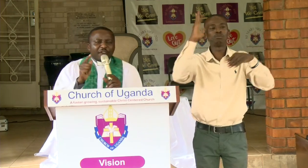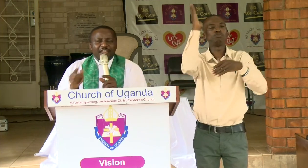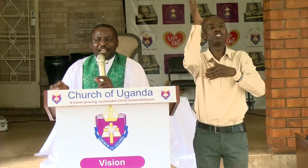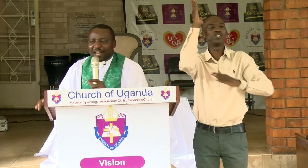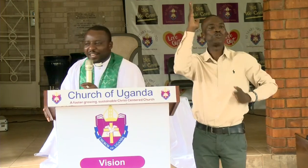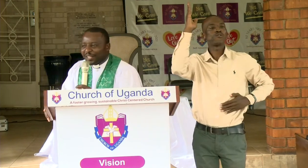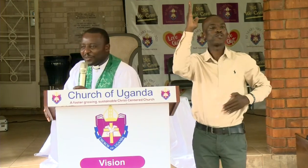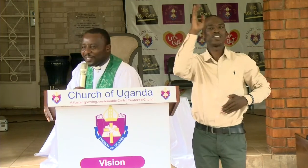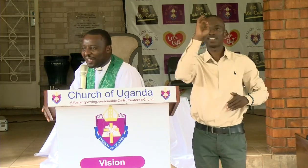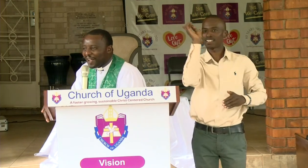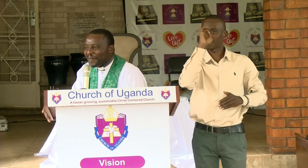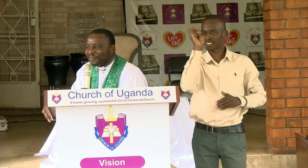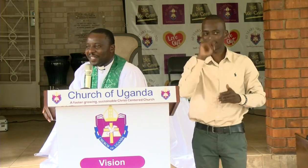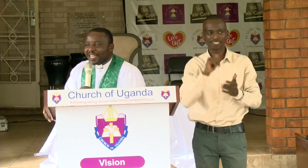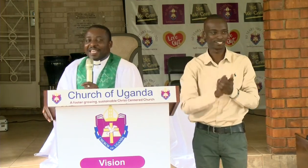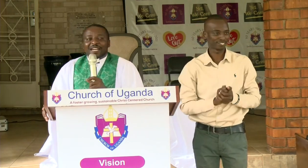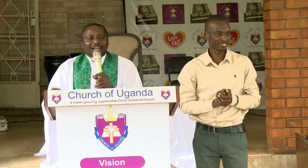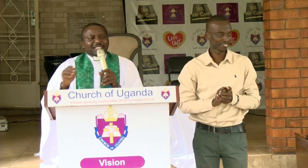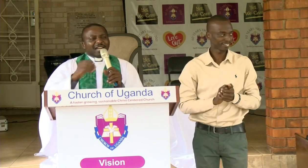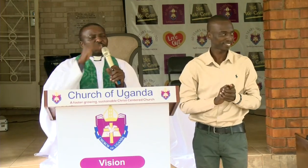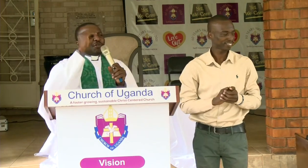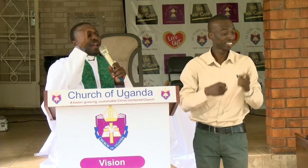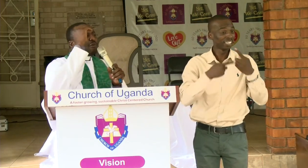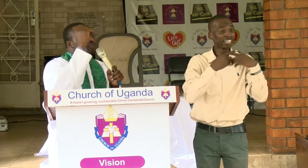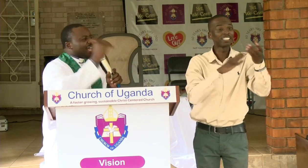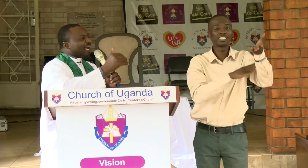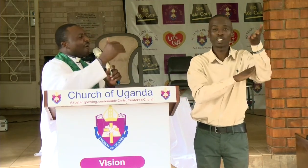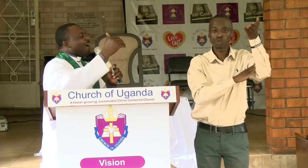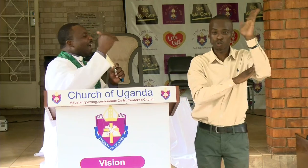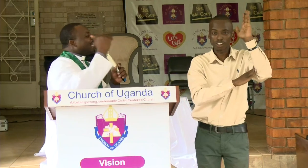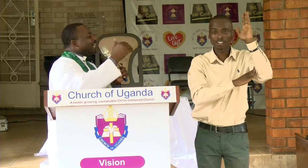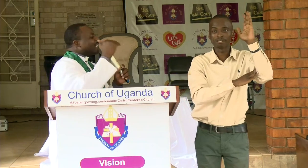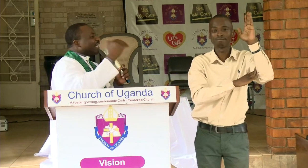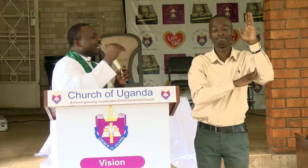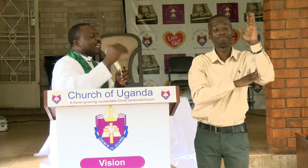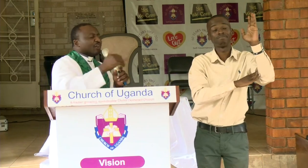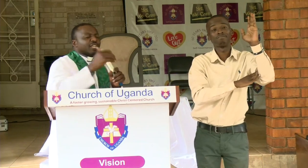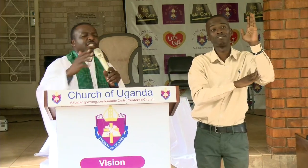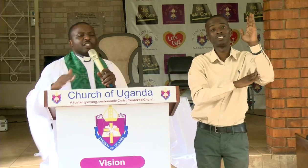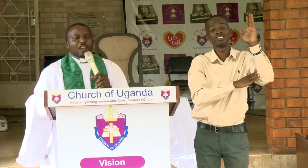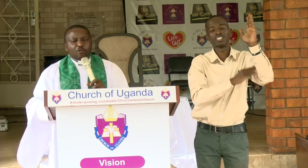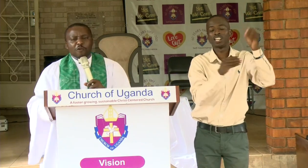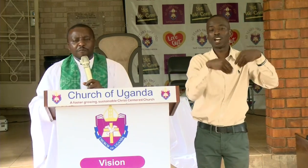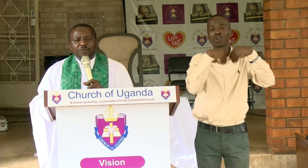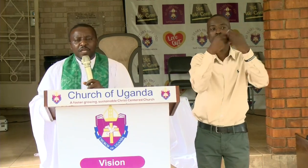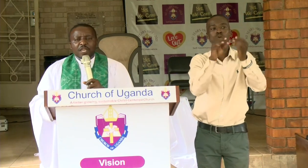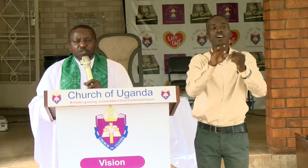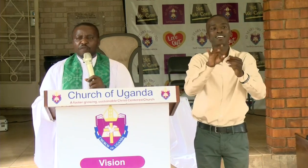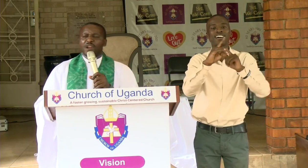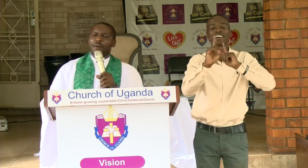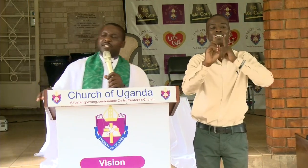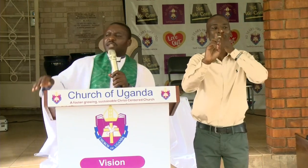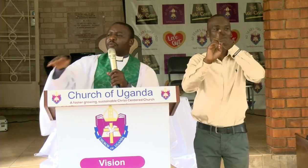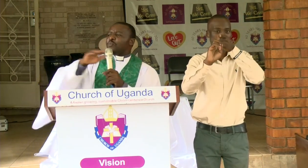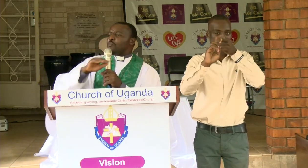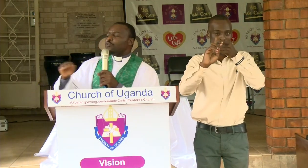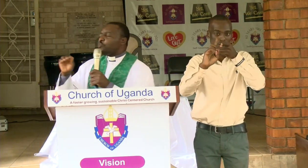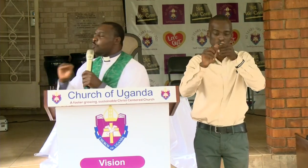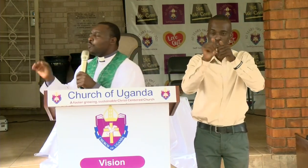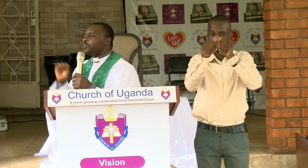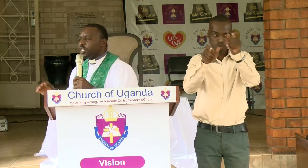gwa ffene. Haleluya. Kati Katonda akuteekawo ng'alina ekigendererwa eky'enjawulo. Ky'ova olaba